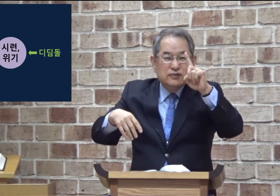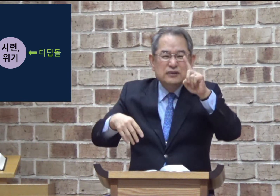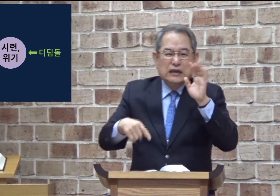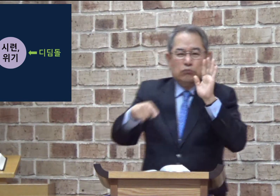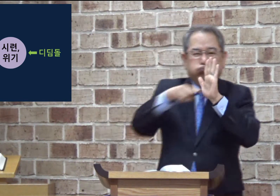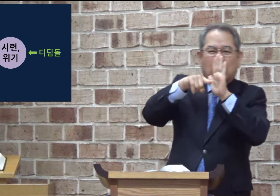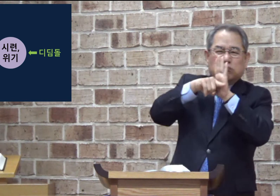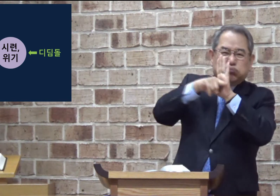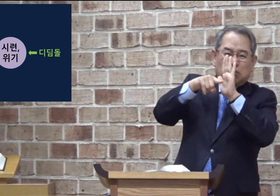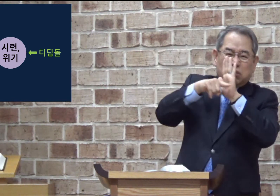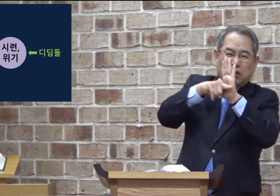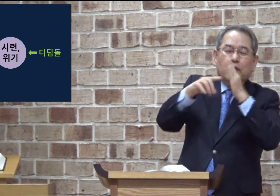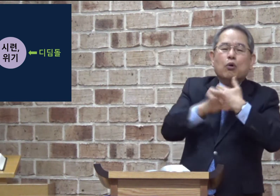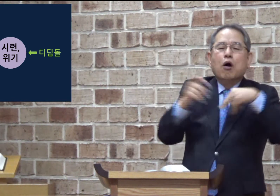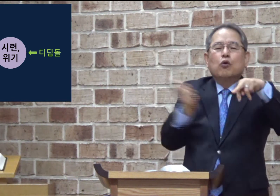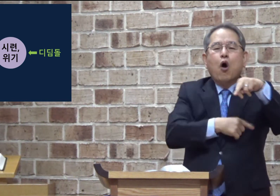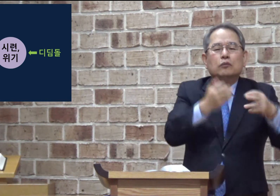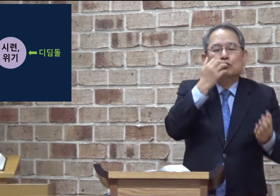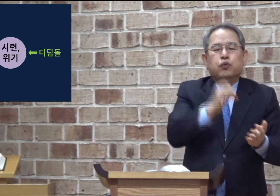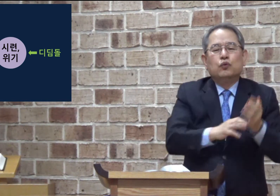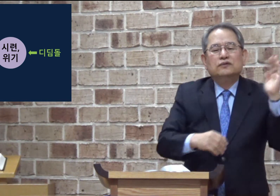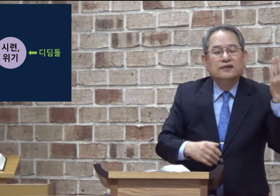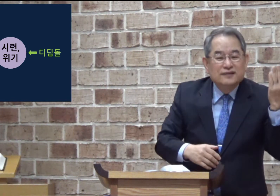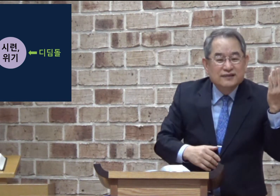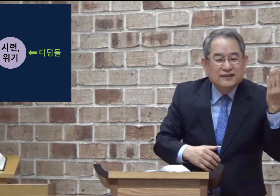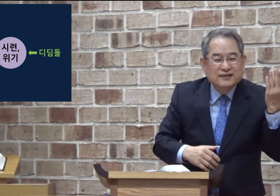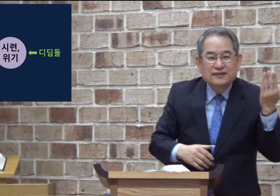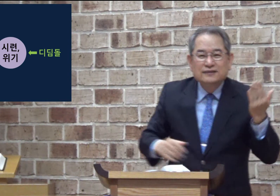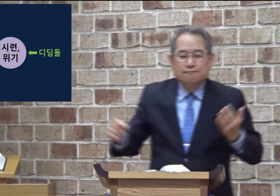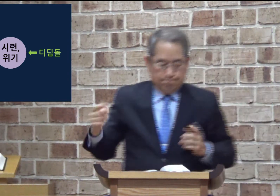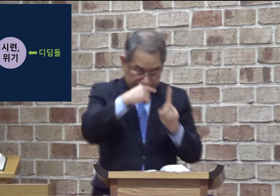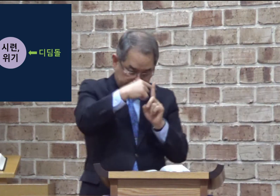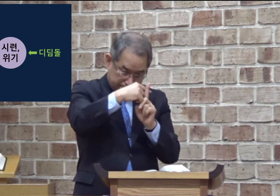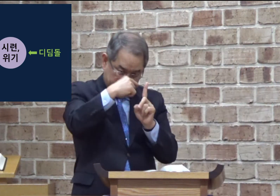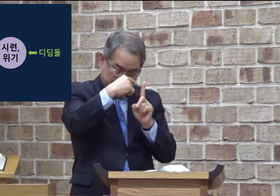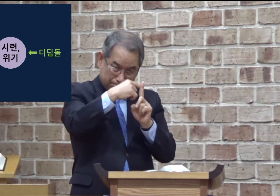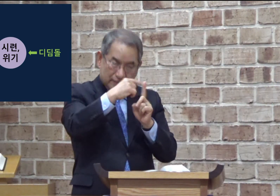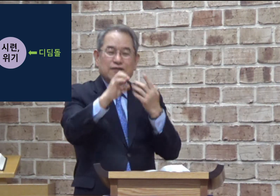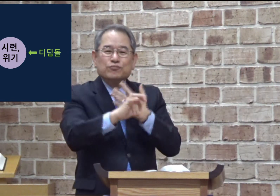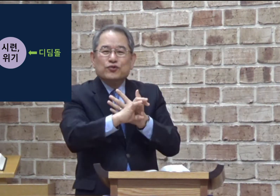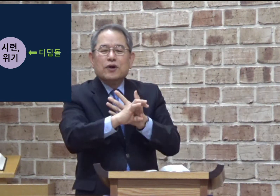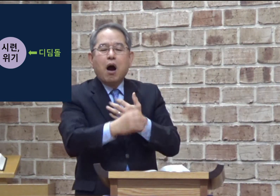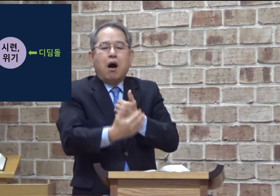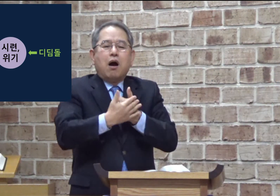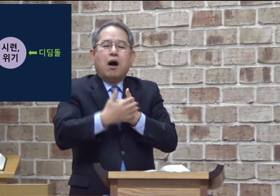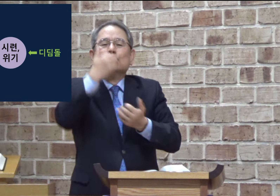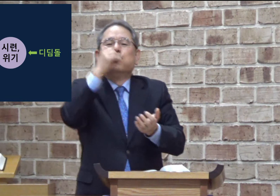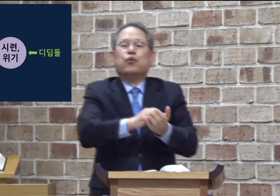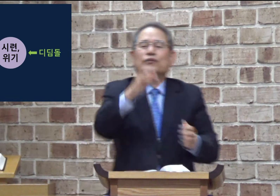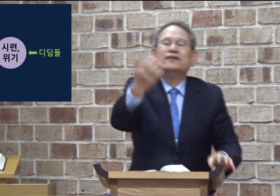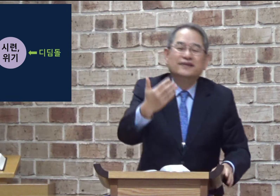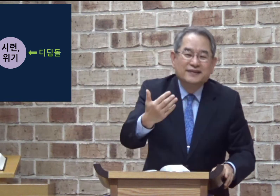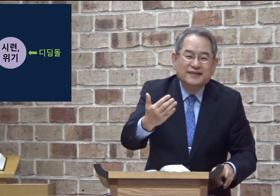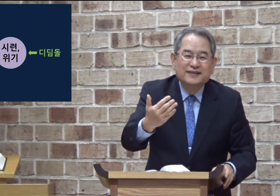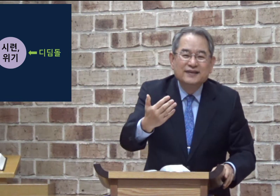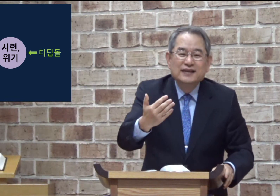두 가지 시각 차이가 있습니다. 부정적으로 생각한다면 그것이 걸림돌이 되지만 긍정적으로 생각한다면 디딤돌이